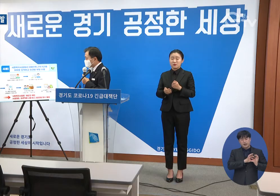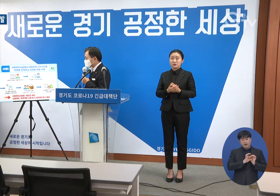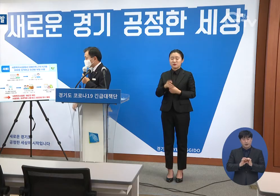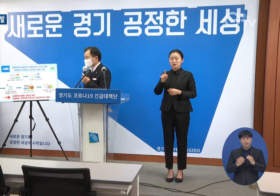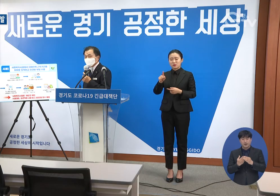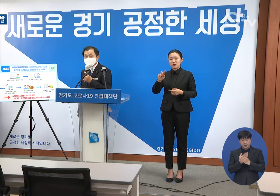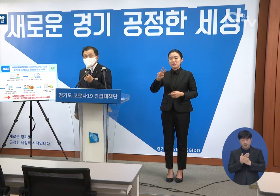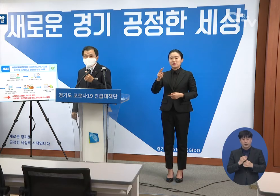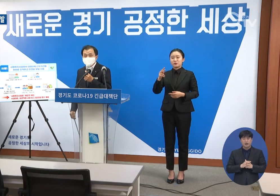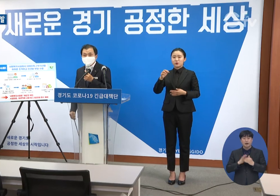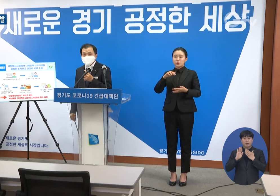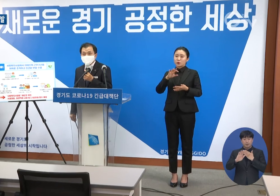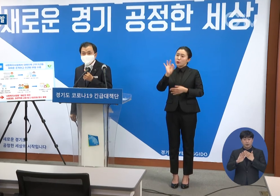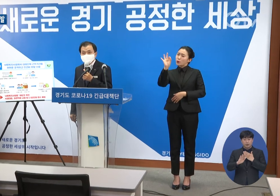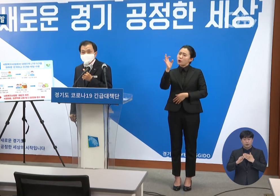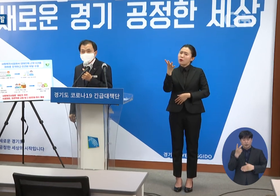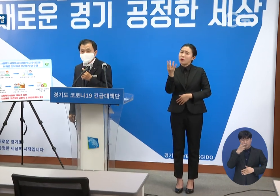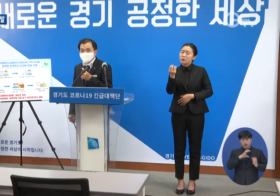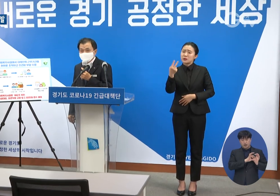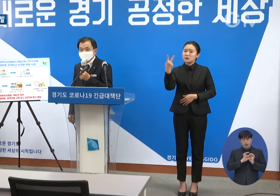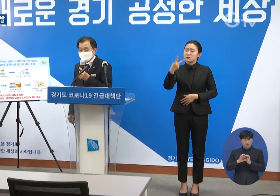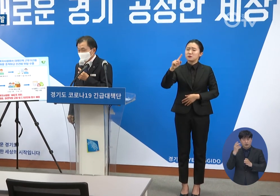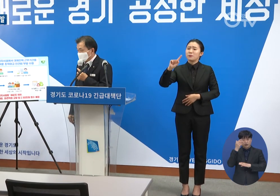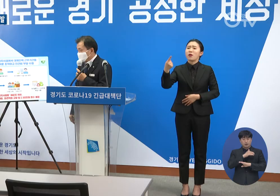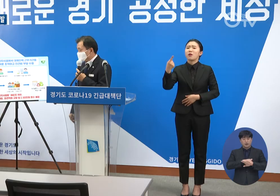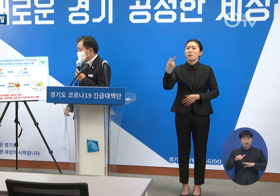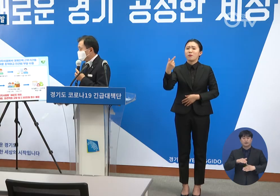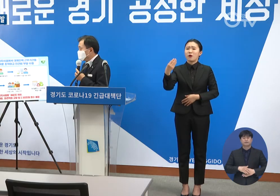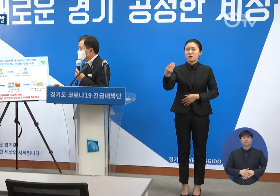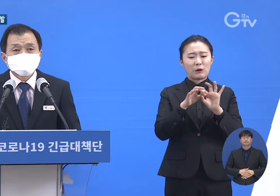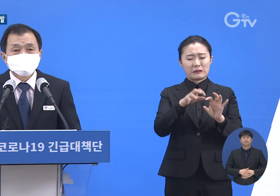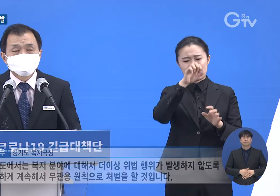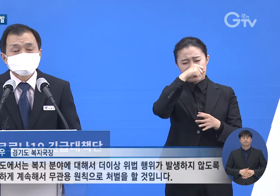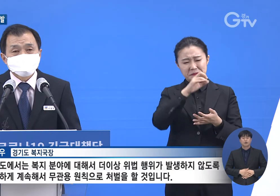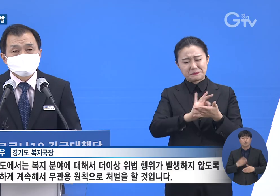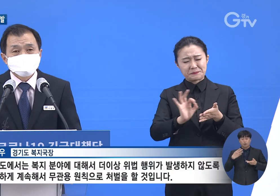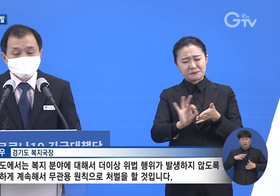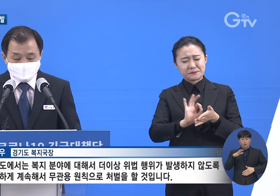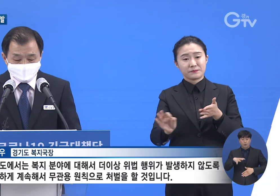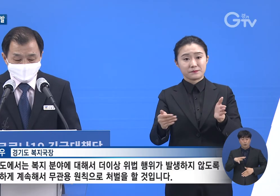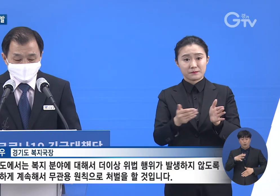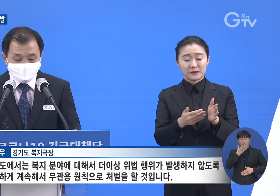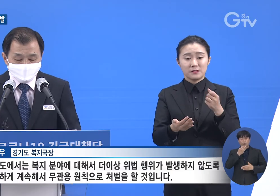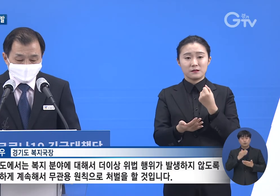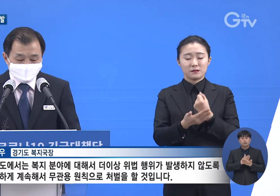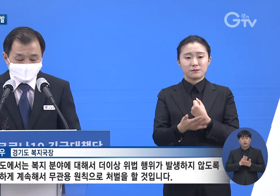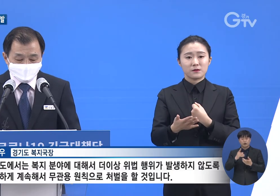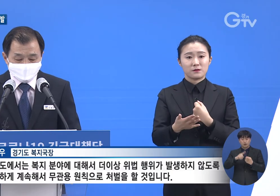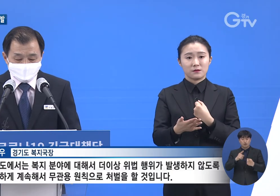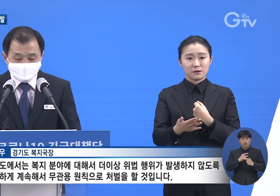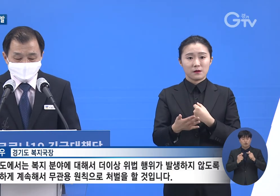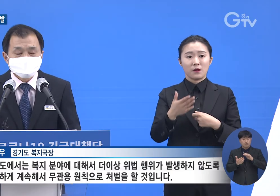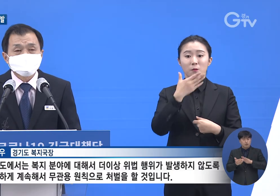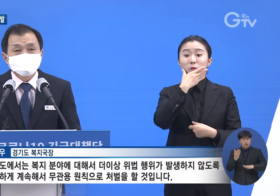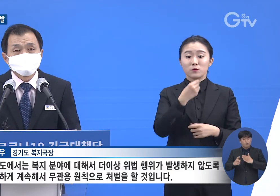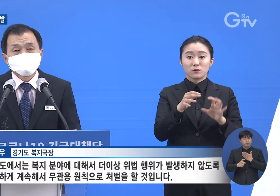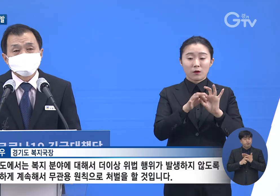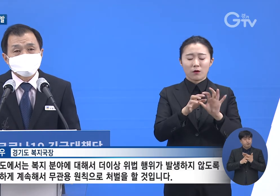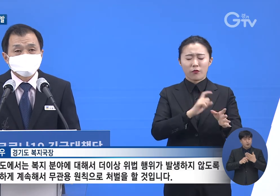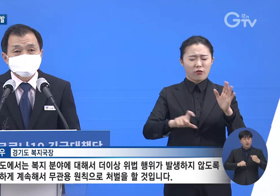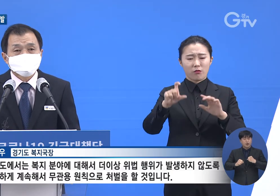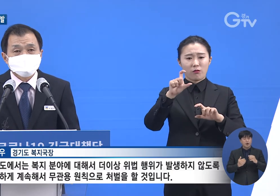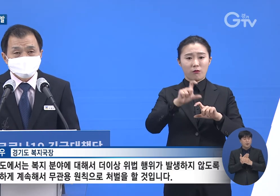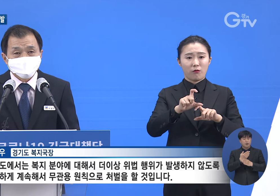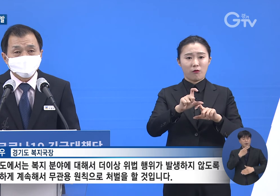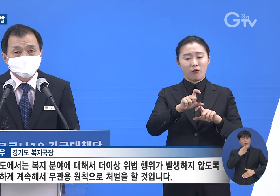있다며 앞으로도 점검을 계속해 나갈 방침입니다 경기도에서는 복지 분야에 대해서 더 이상 이고